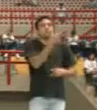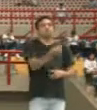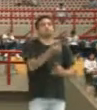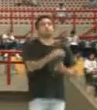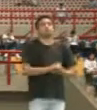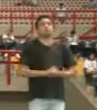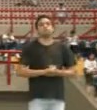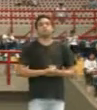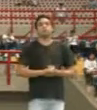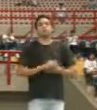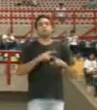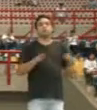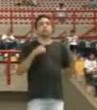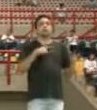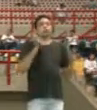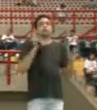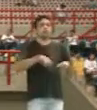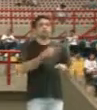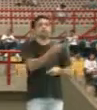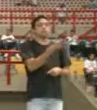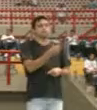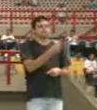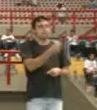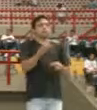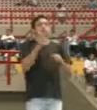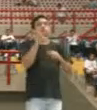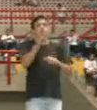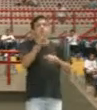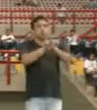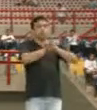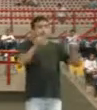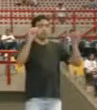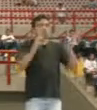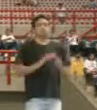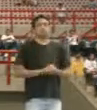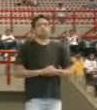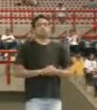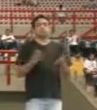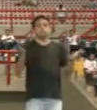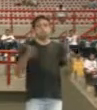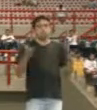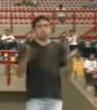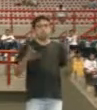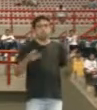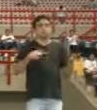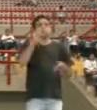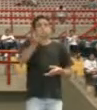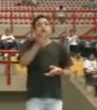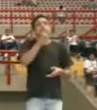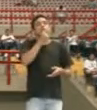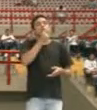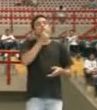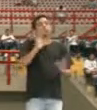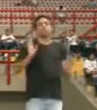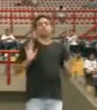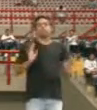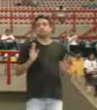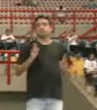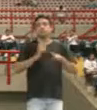20. Nós vamos fazer o mínimo. Era o que eu dizia. Hoje eu não digo mais